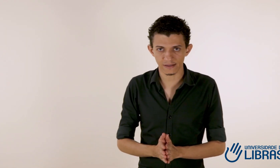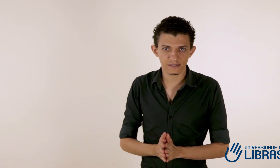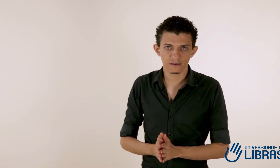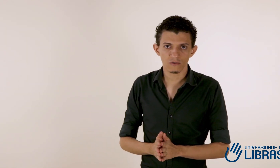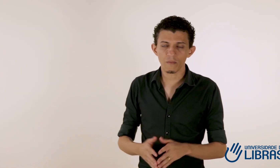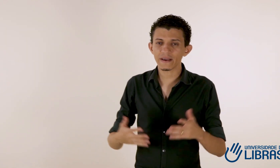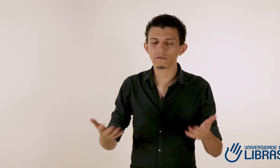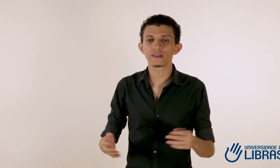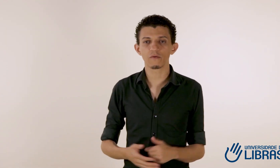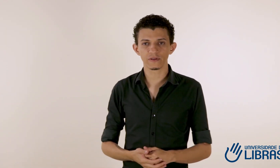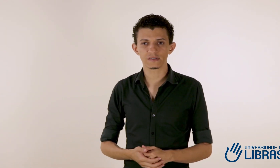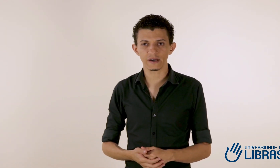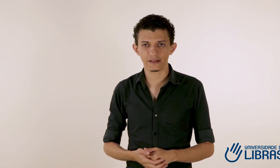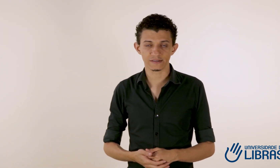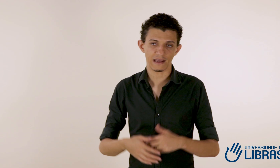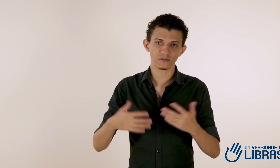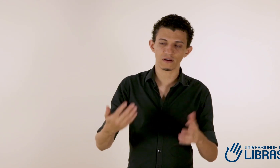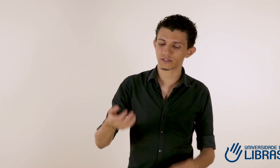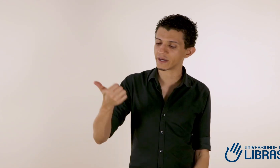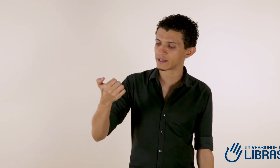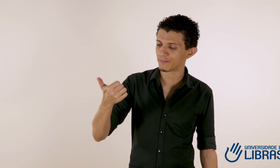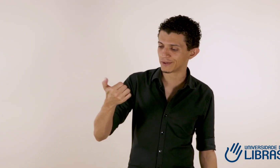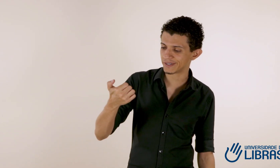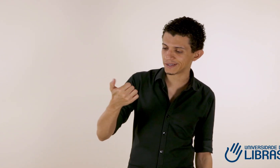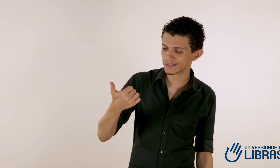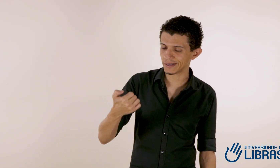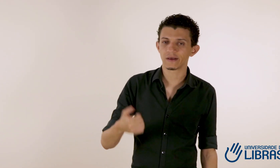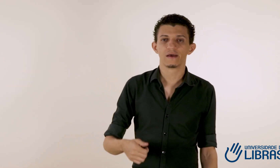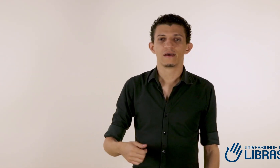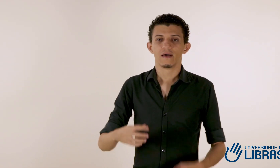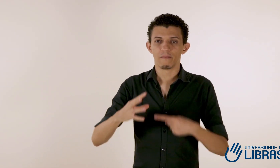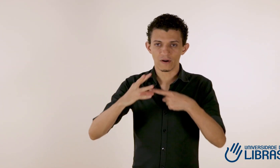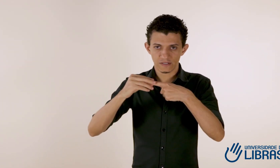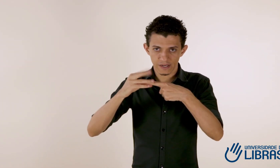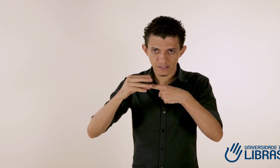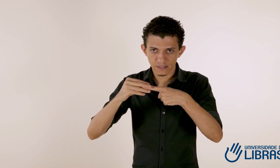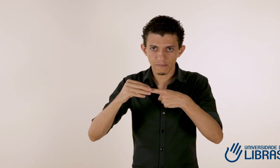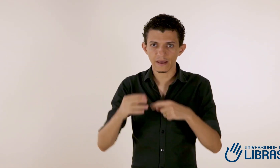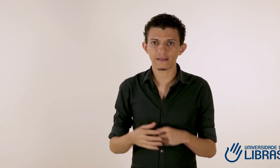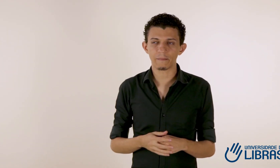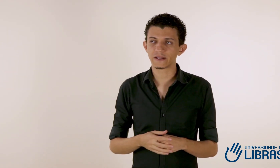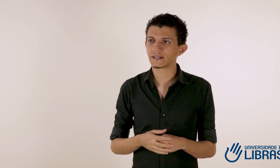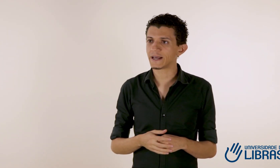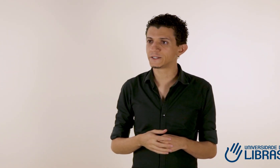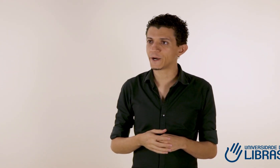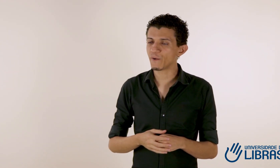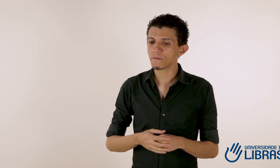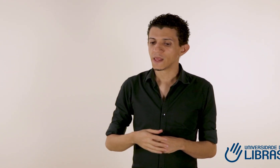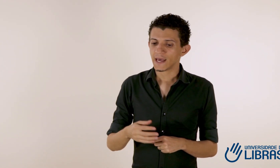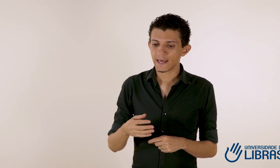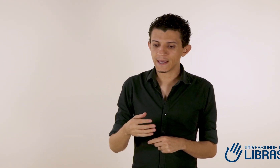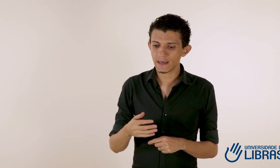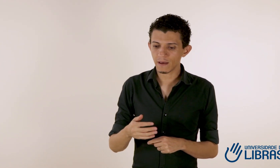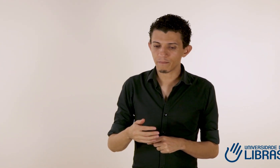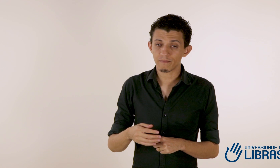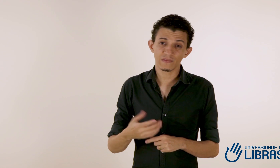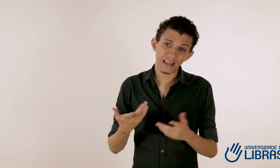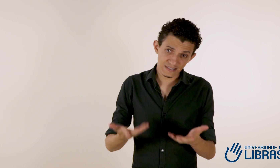canetas. Como é que eu tenho muitas canetas? Aí o sinal de caneta pode ser assim também, depende da região. E nesse